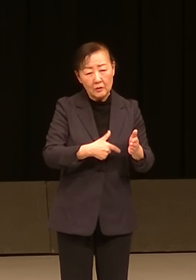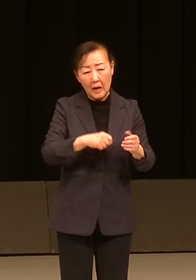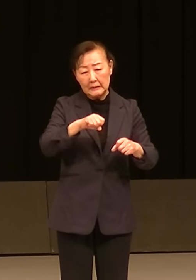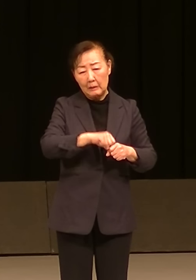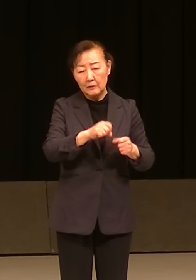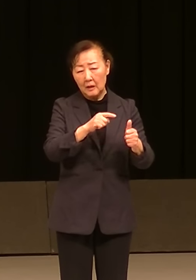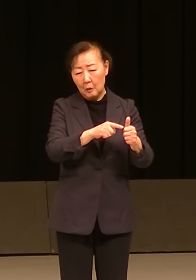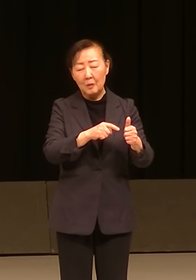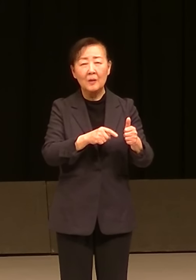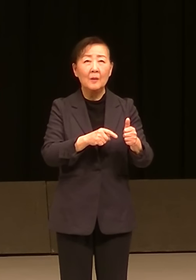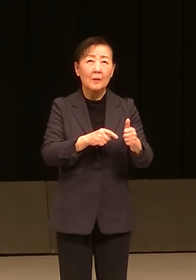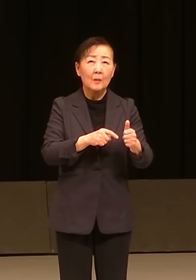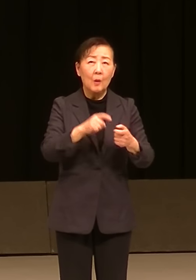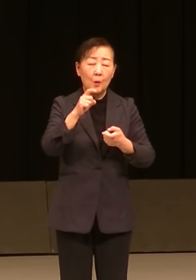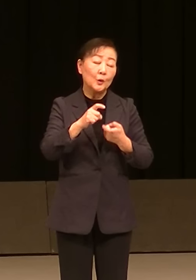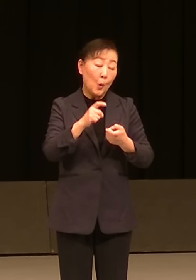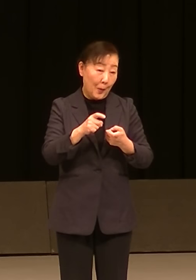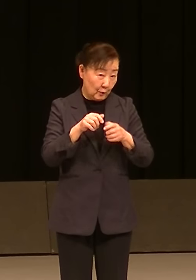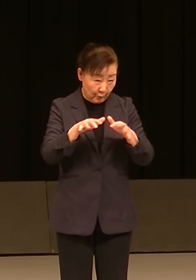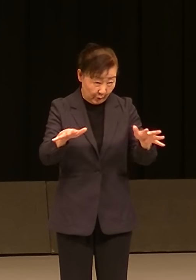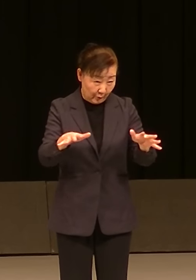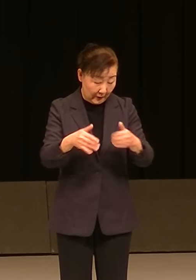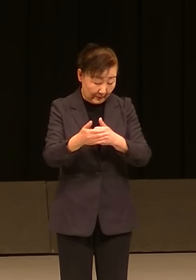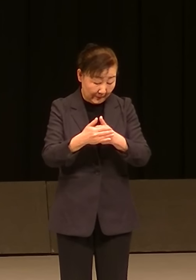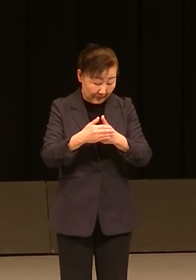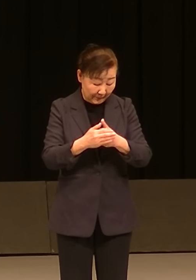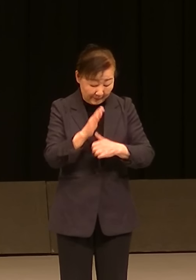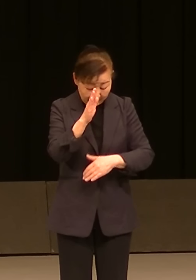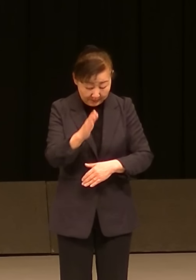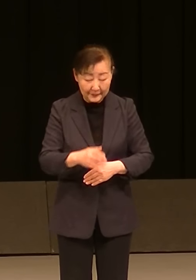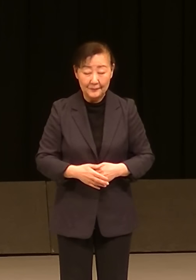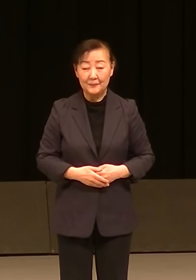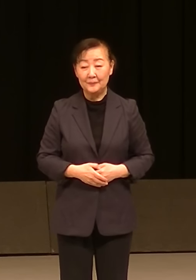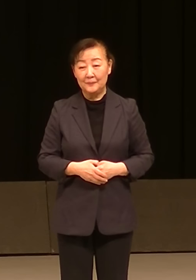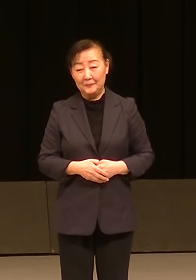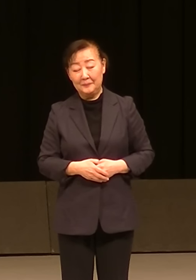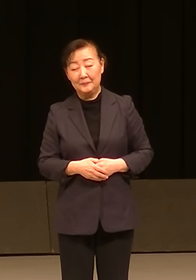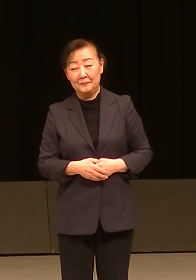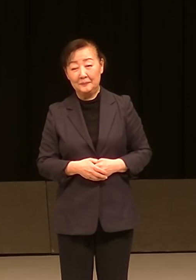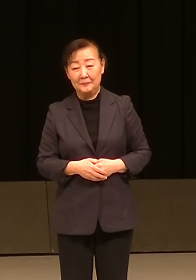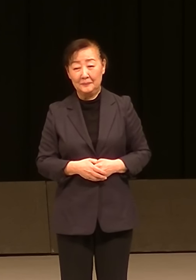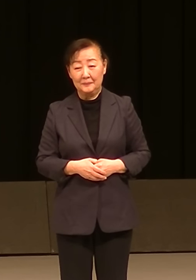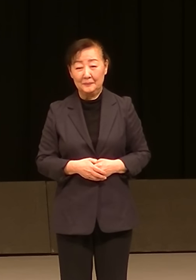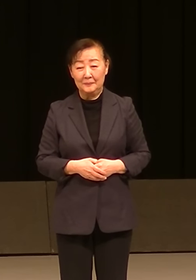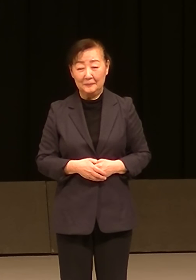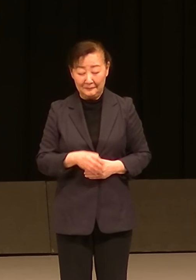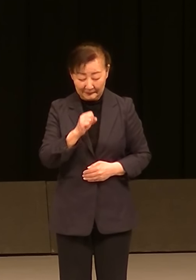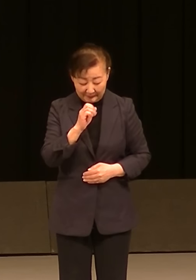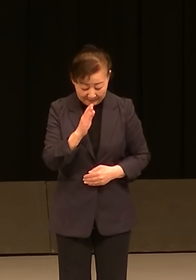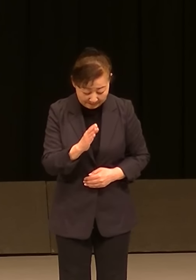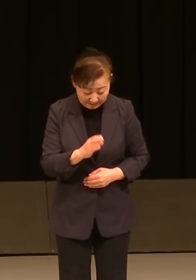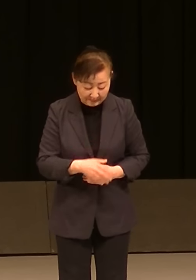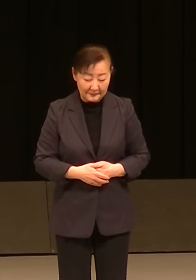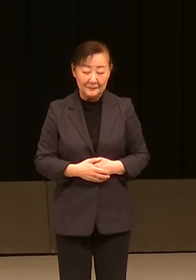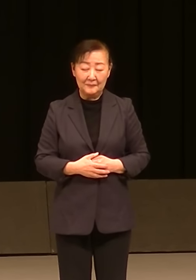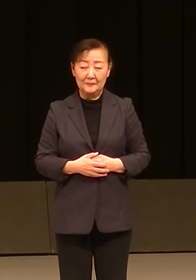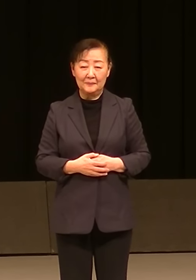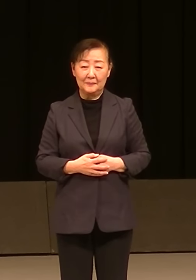普及に皆様にご協力をお願いしたいというふうに思っておりますので、よろしくお願いいたします